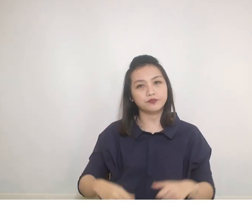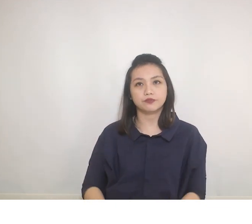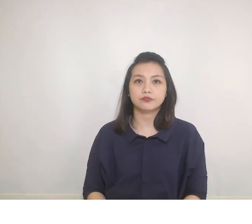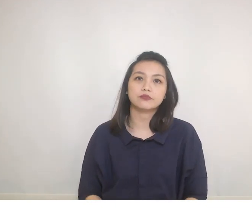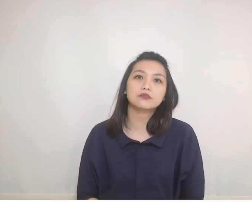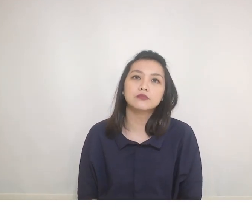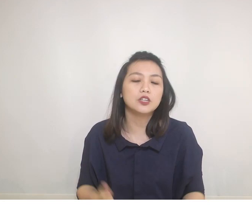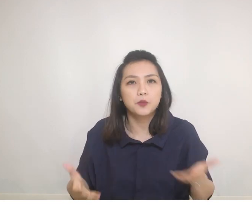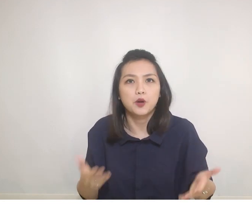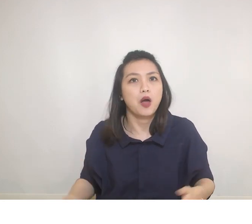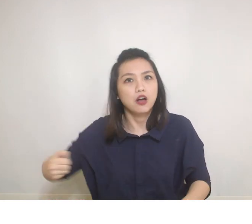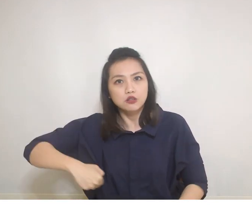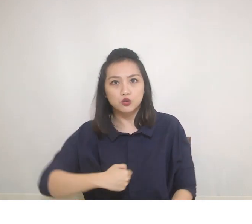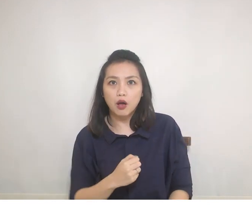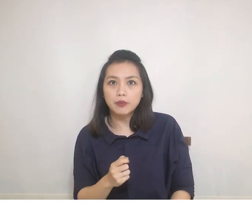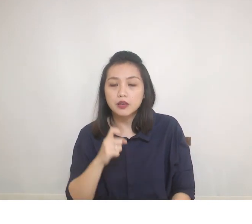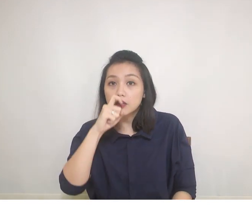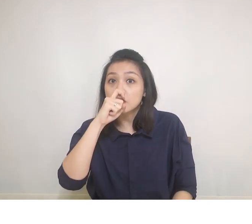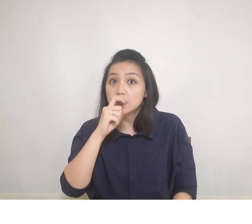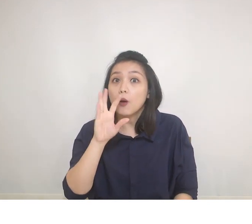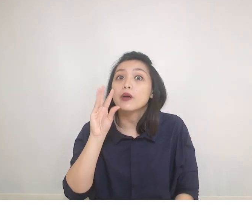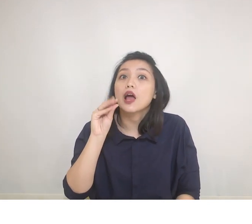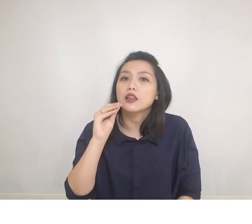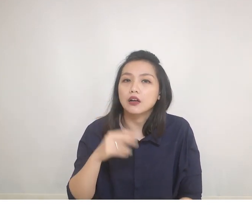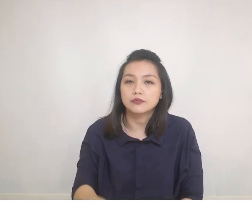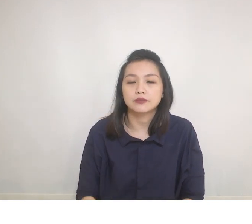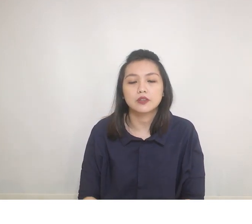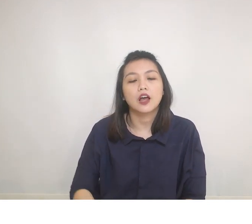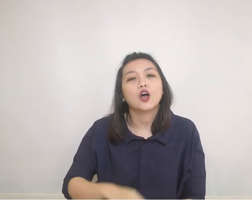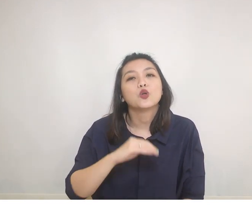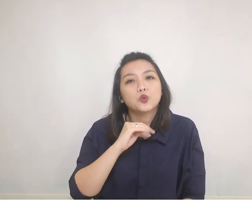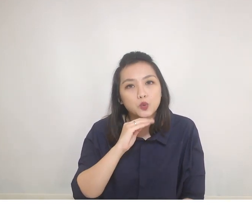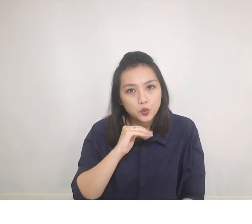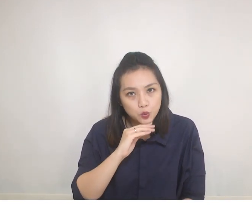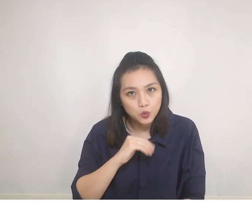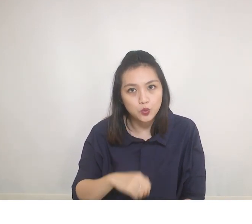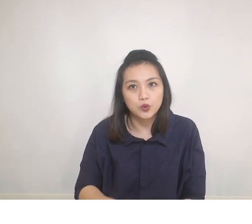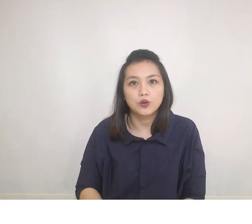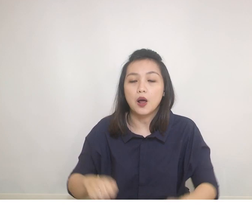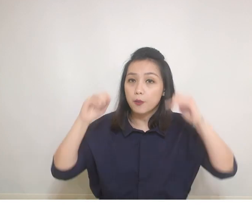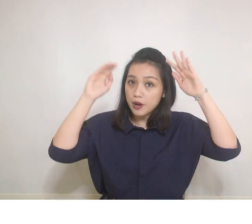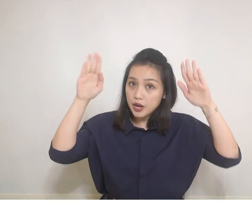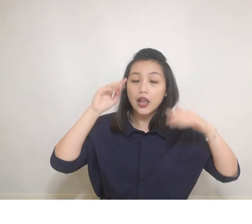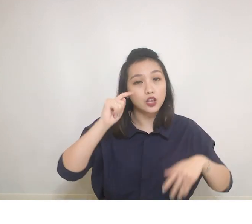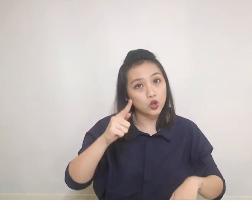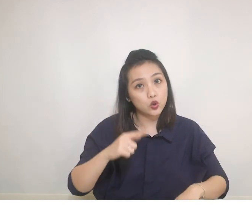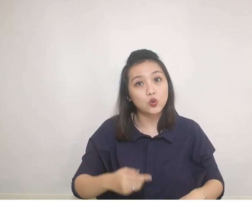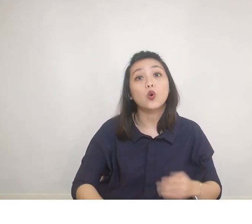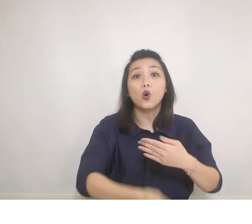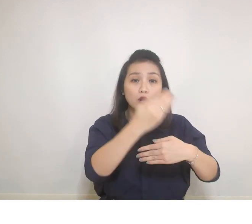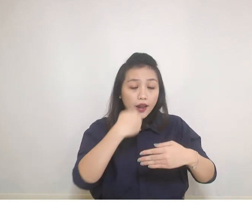benar-benar tidak mau mengekang sama sekali, saya benar-benar mau lupakan, tidak ada keinginan lagi mengejar uang kayak